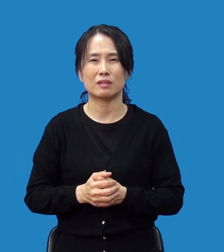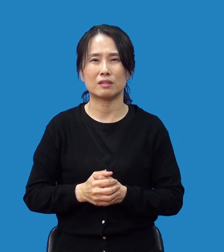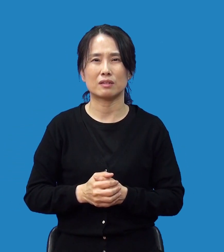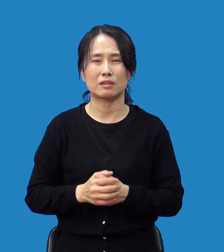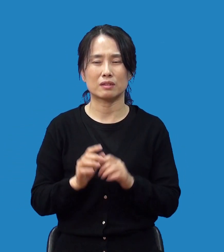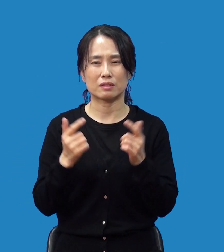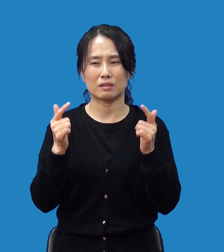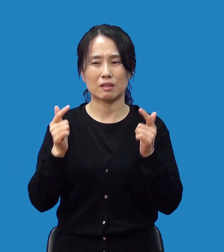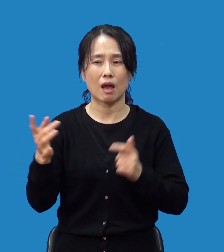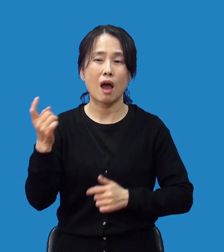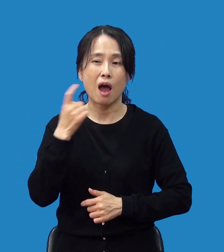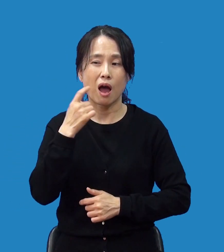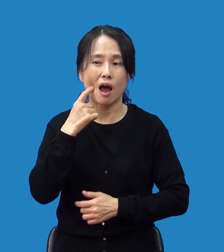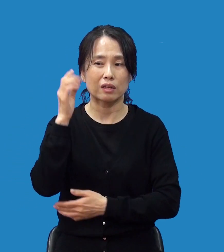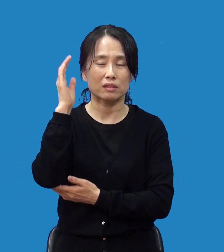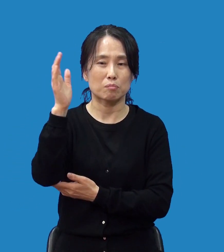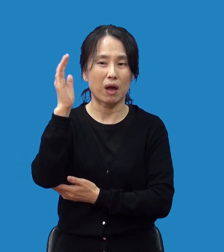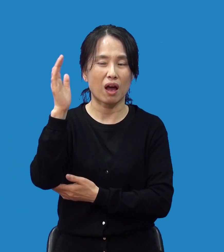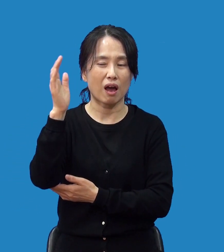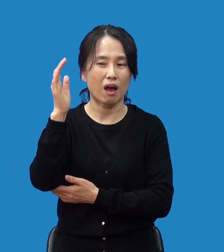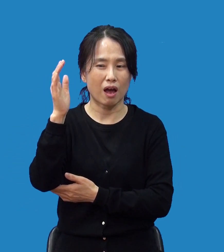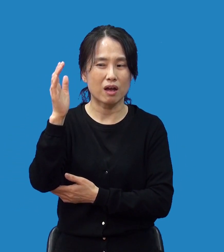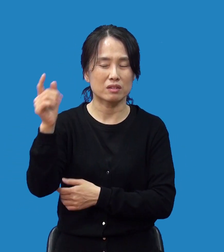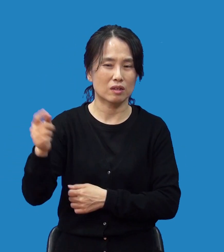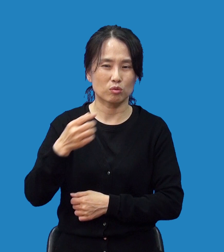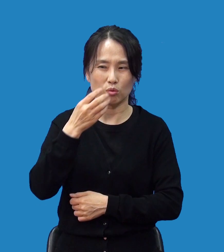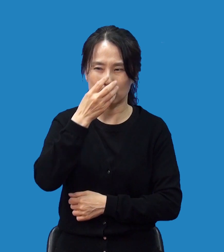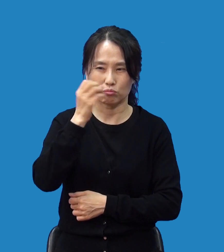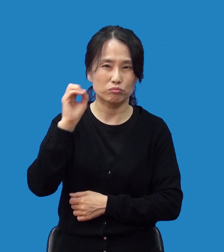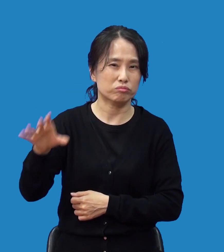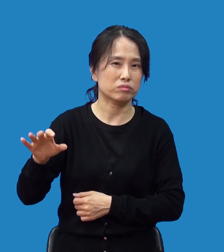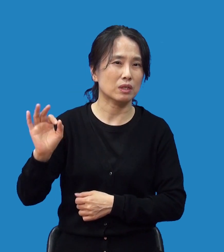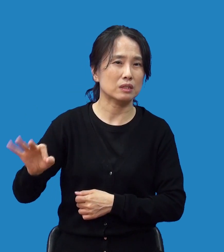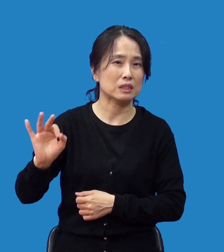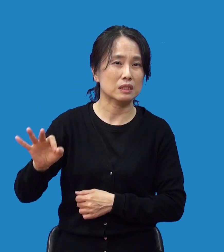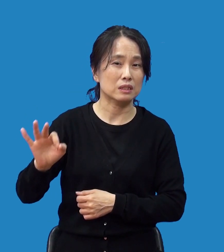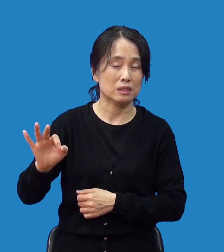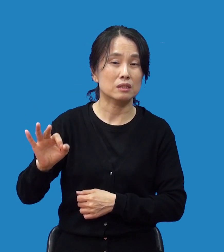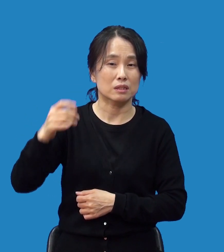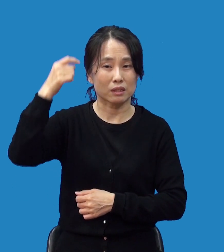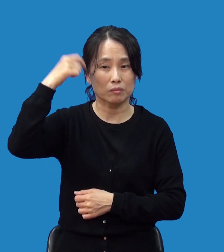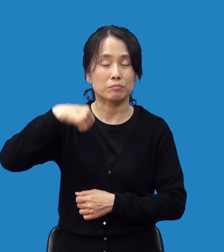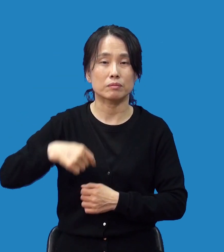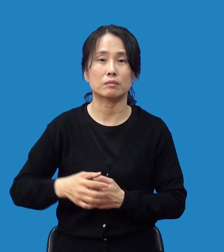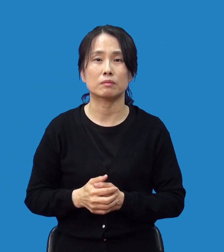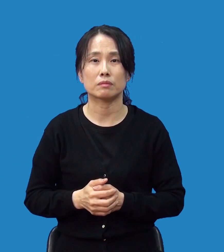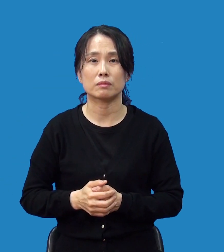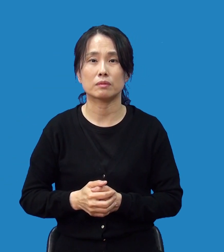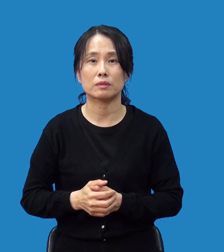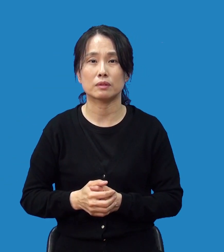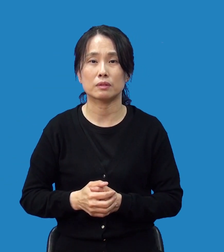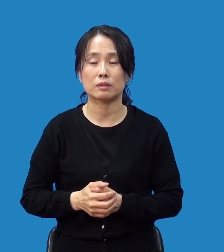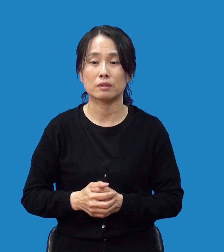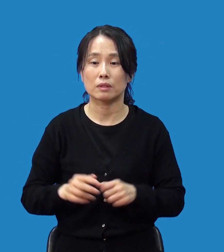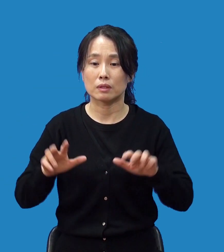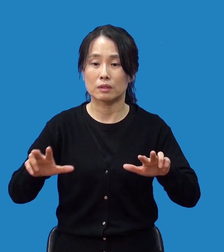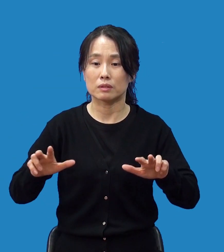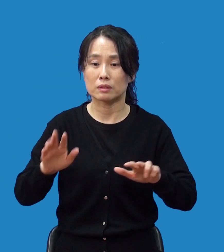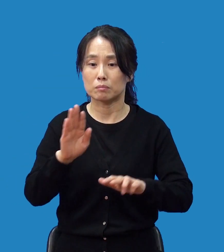하지 않았겠습니까? 유다 백성들은 바벨론 제국이 망할 것이라고